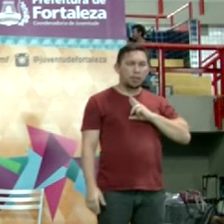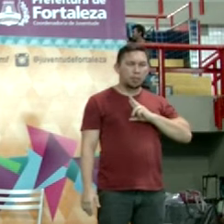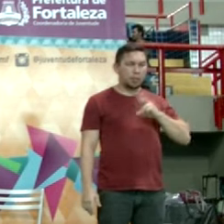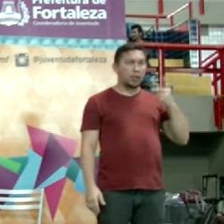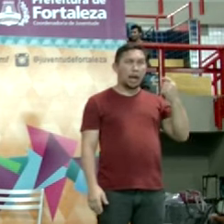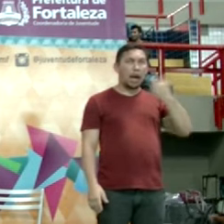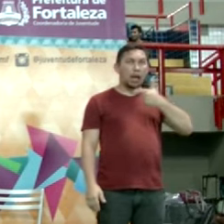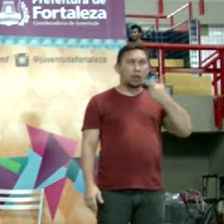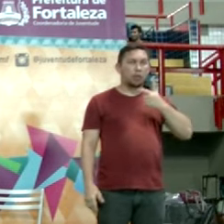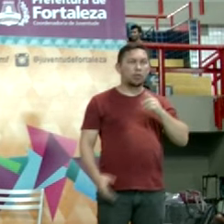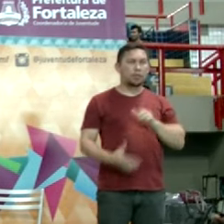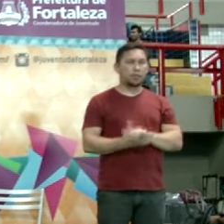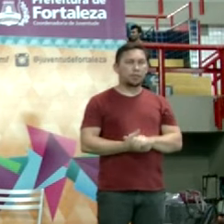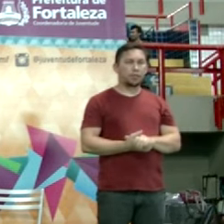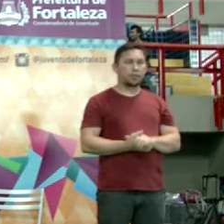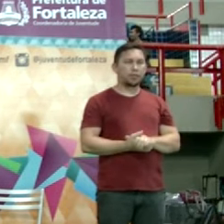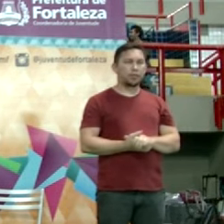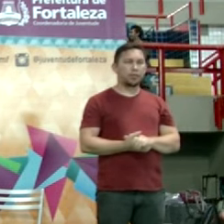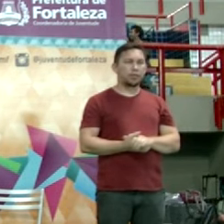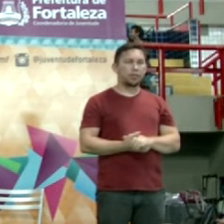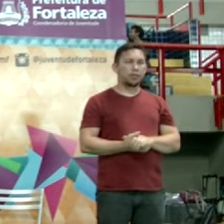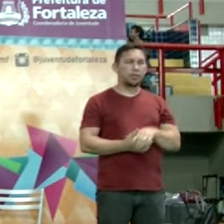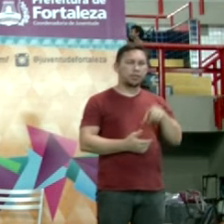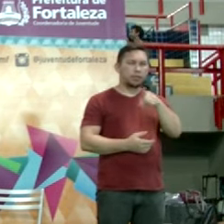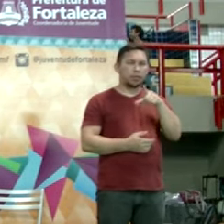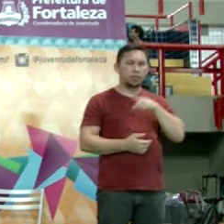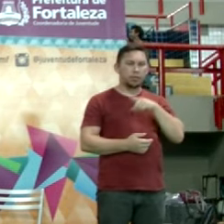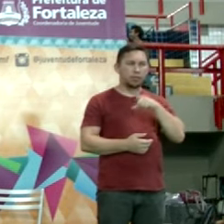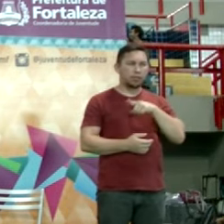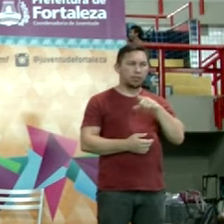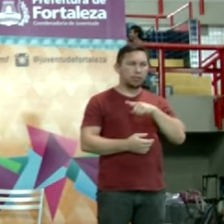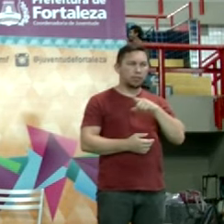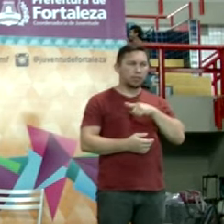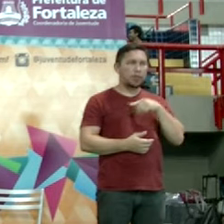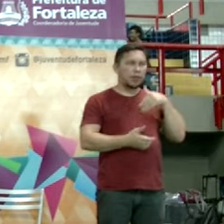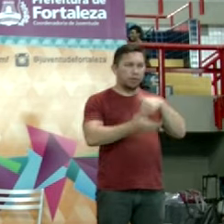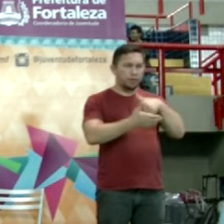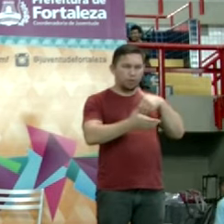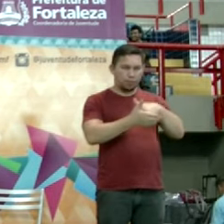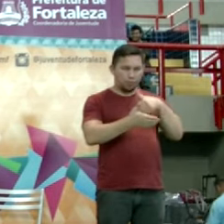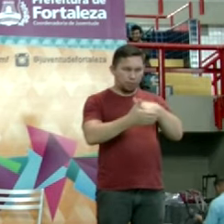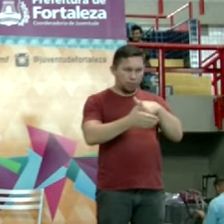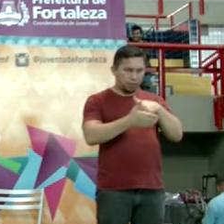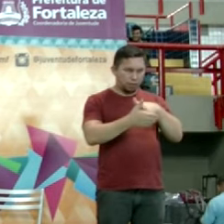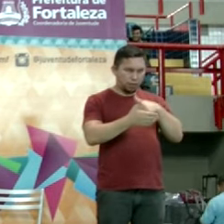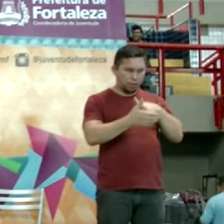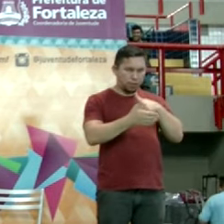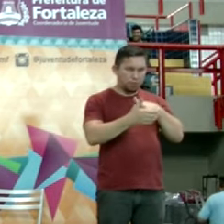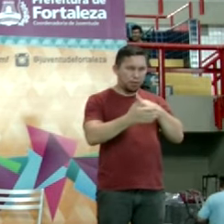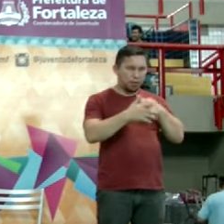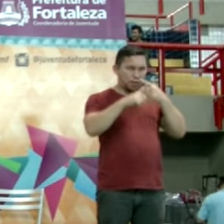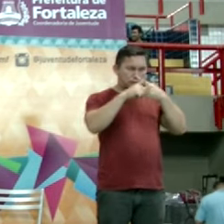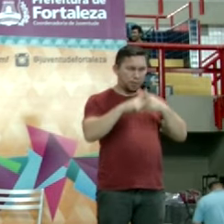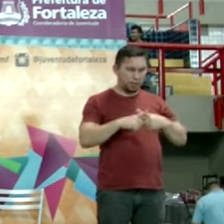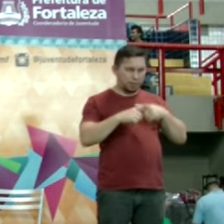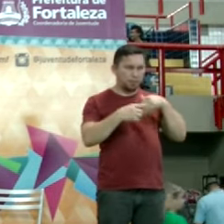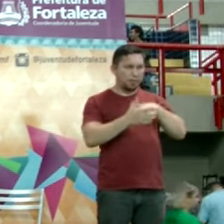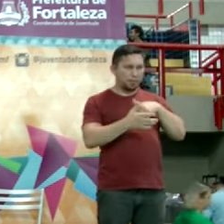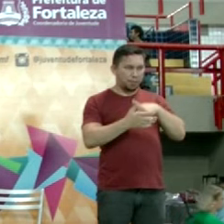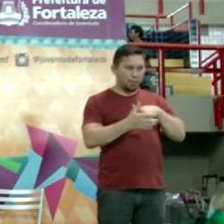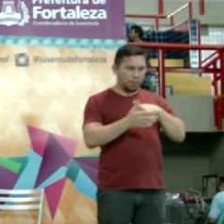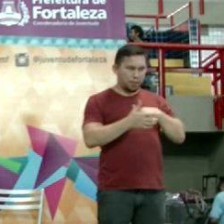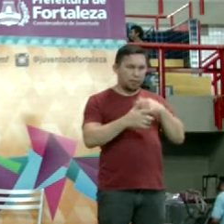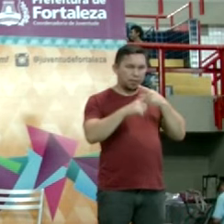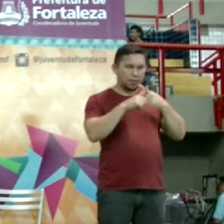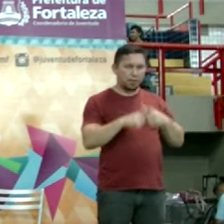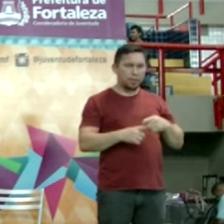Quem aqui assiste aqueles jogos de futebol da UEFA? UEFA Champions League. Se você